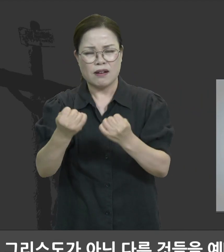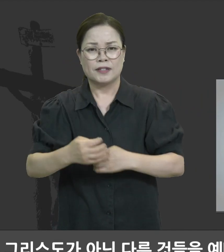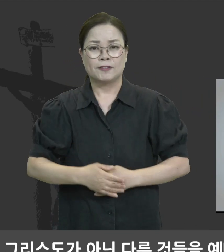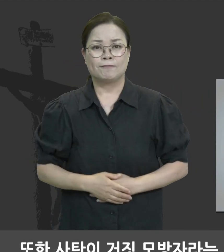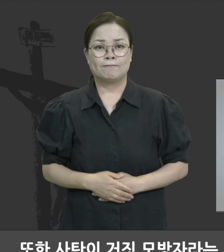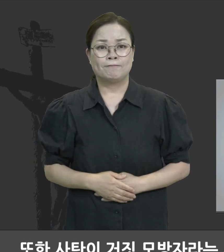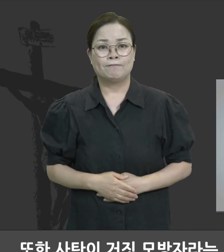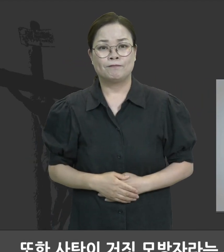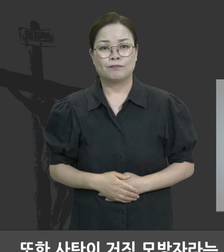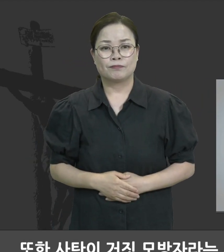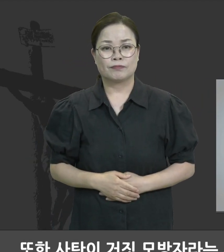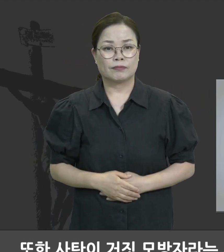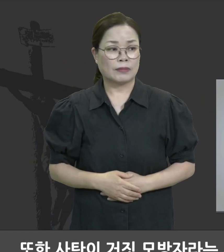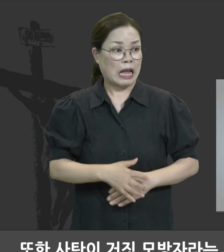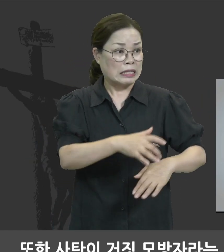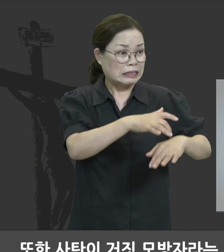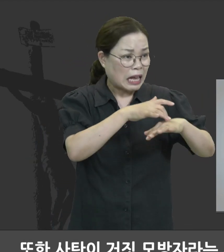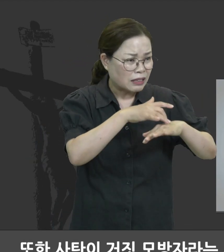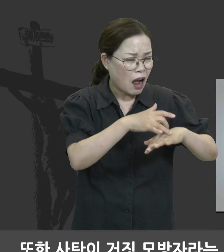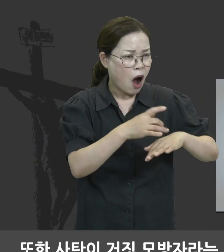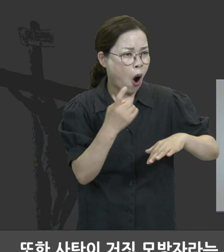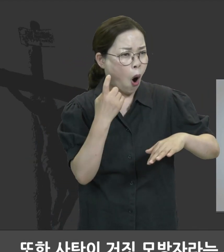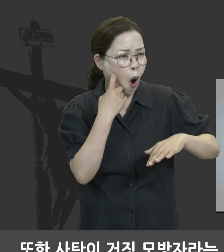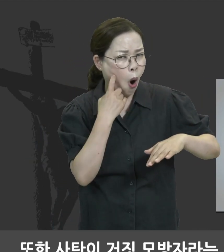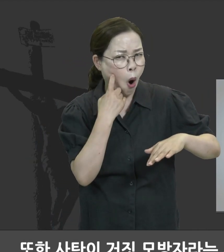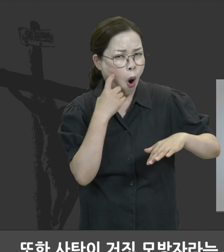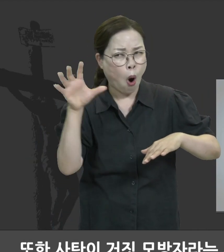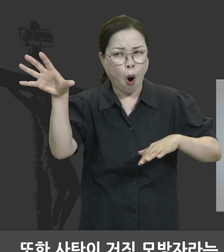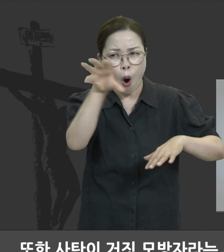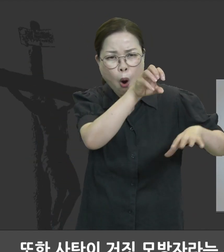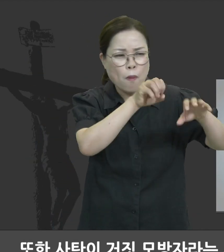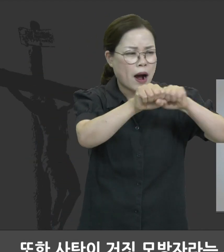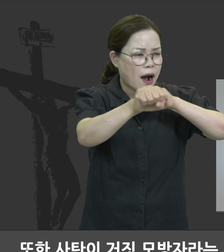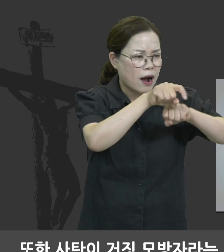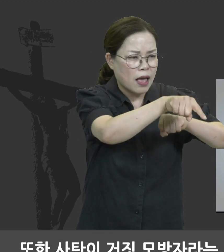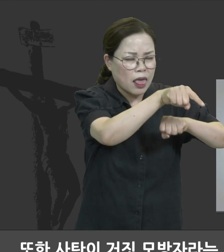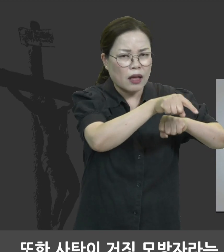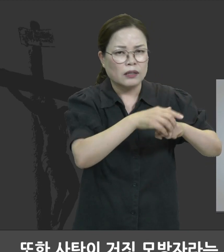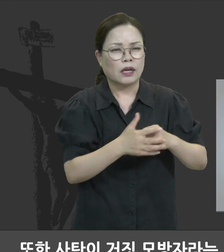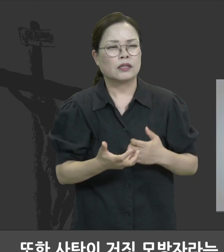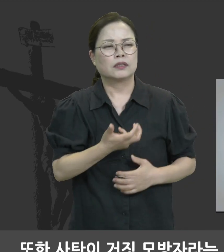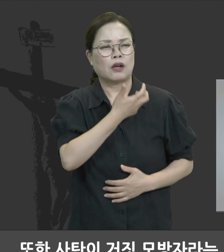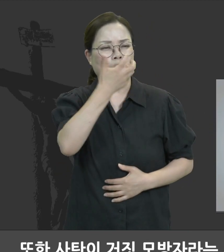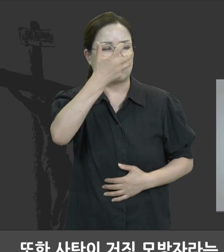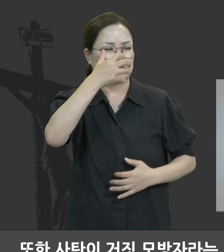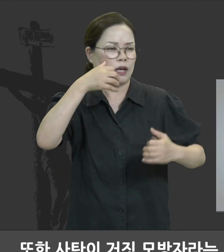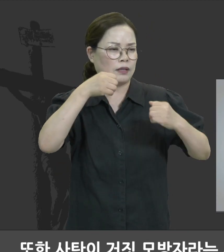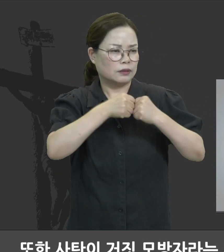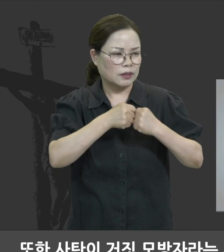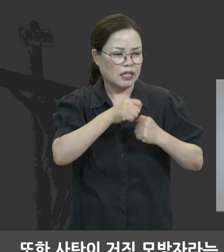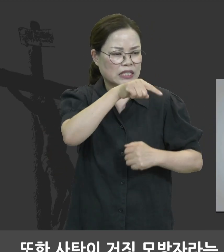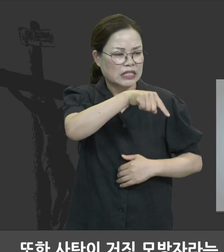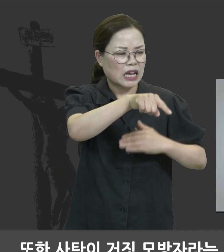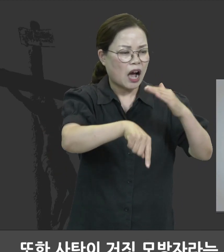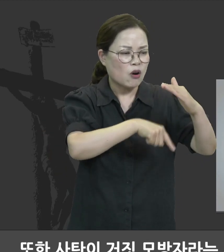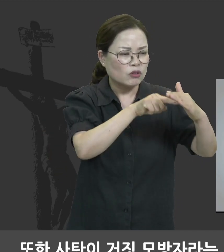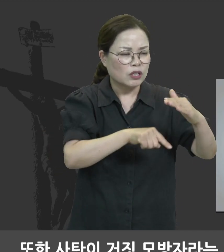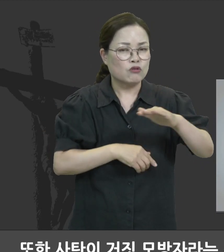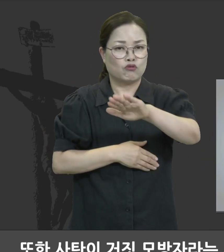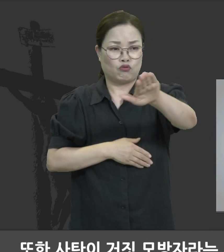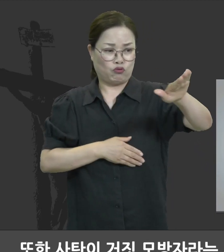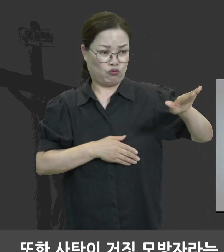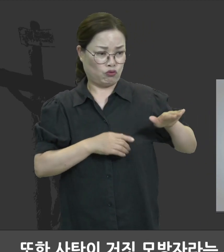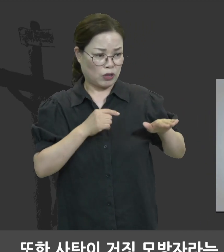하지요. 또한 사탄이 거짓 모방자라는 사실은 영적 전쟁의 현실 한가운데에 있는